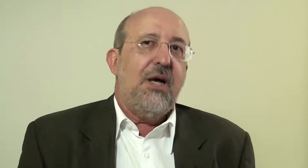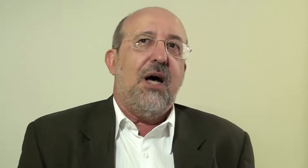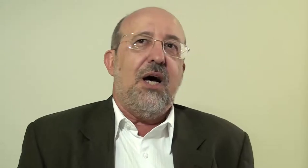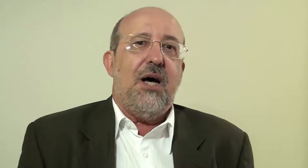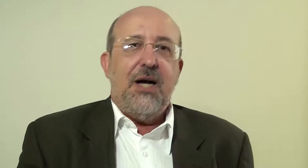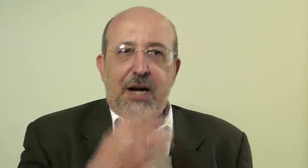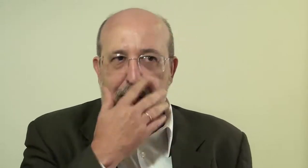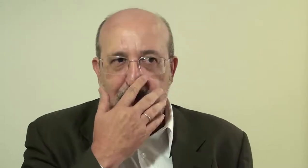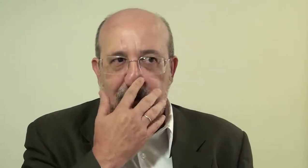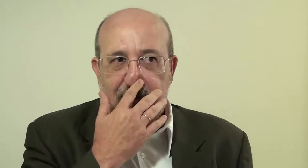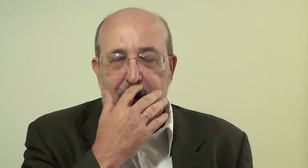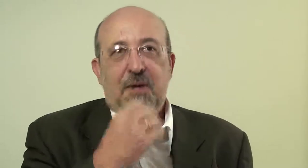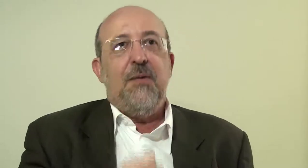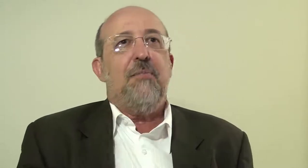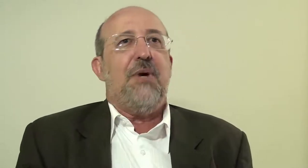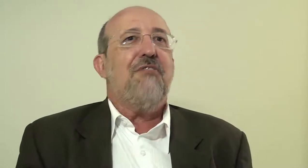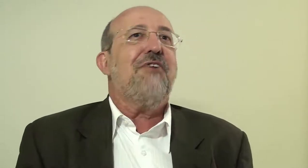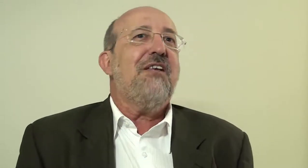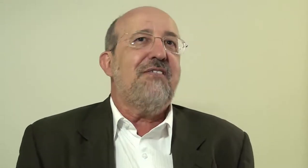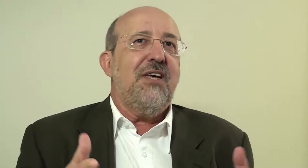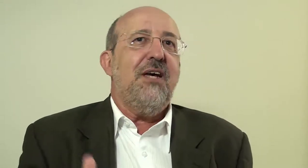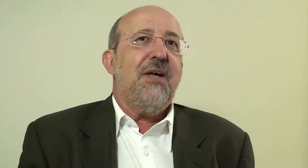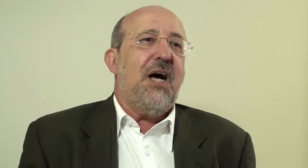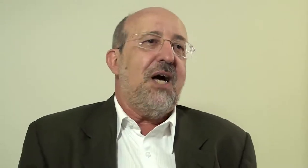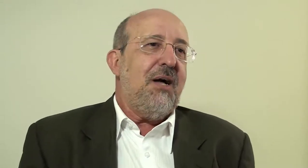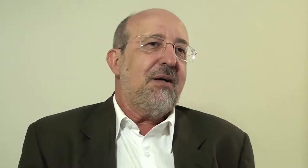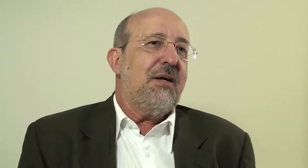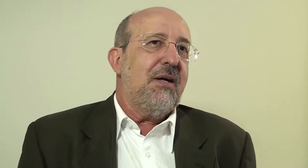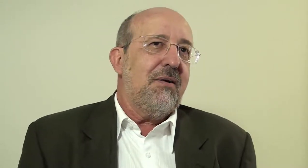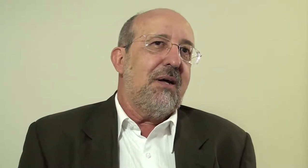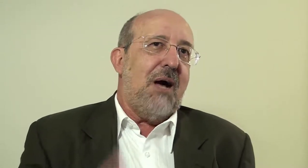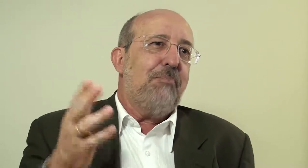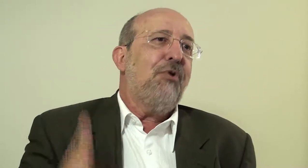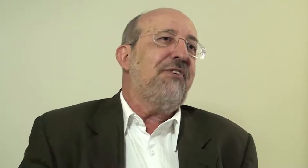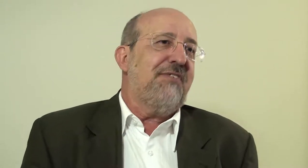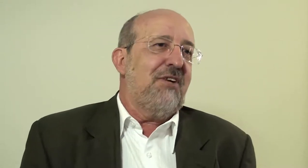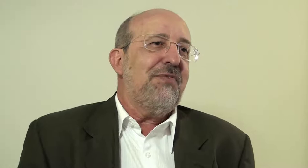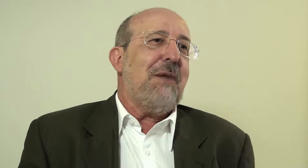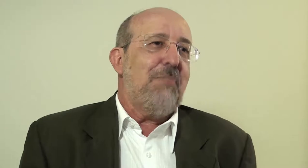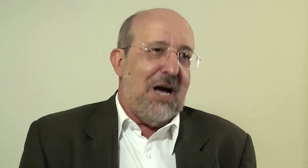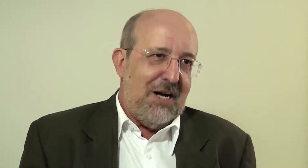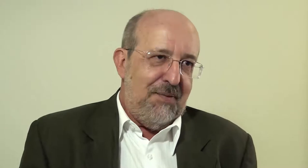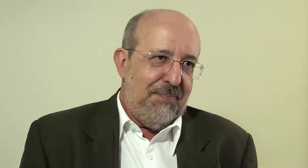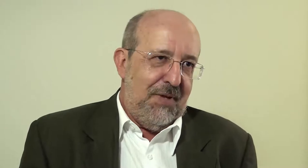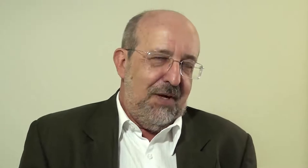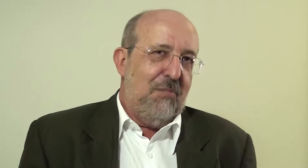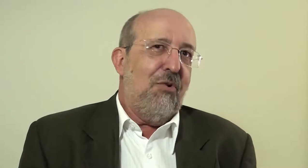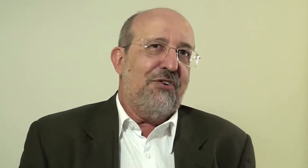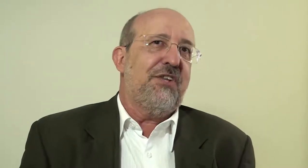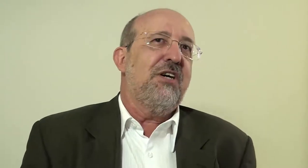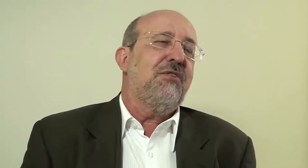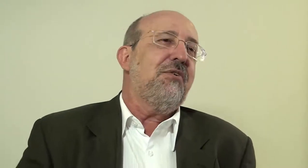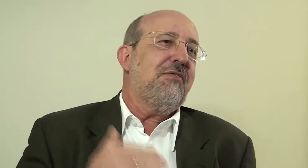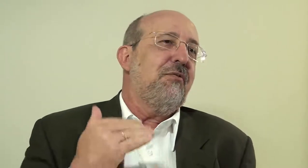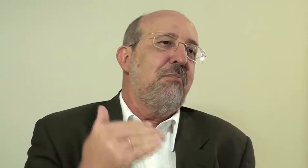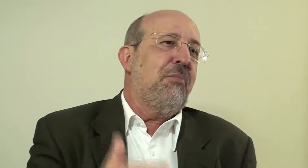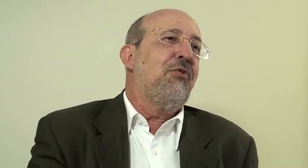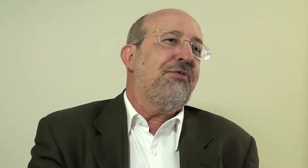a Garanhuns para fazer a posição da placa, mostrando um ponto